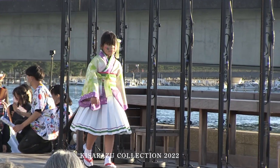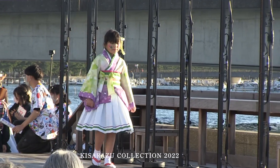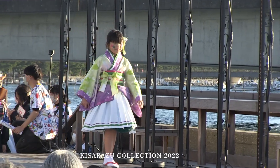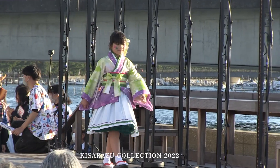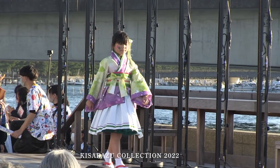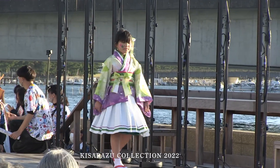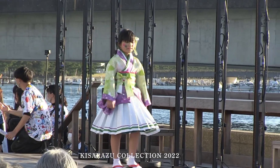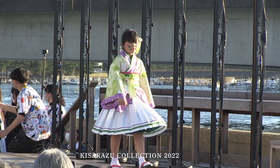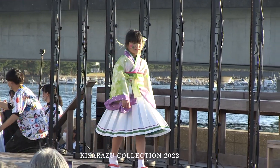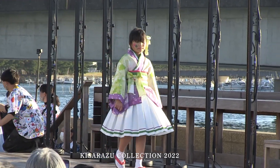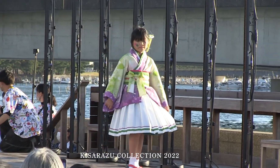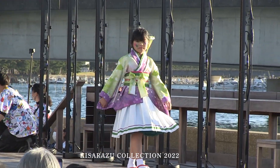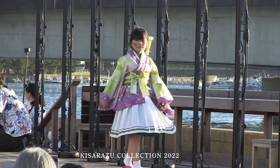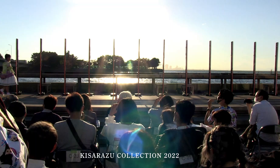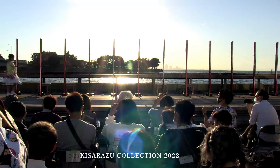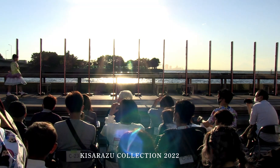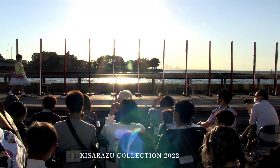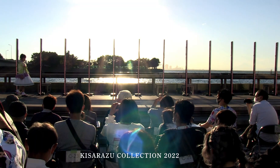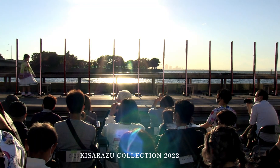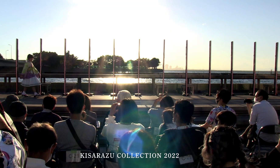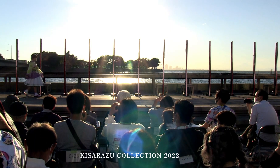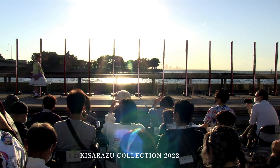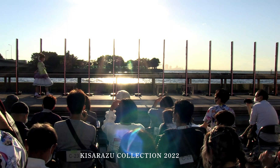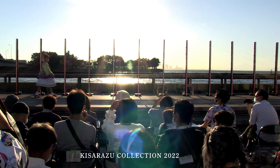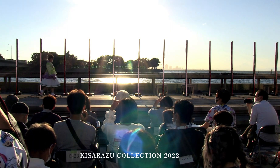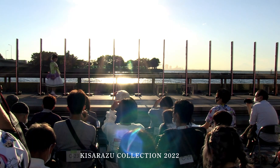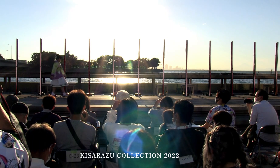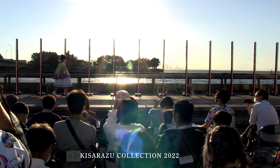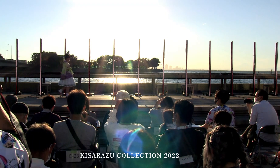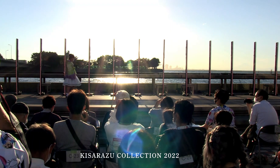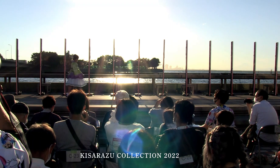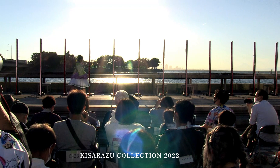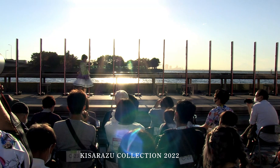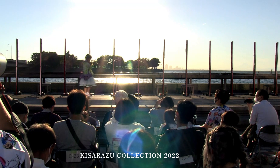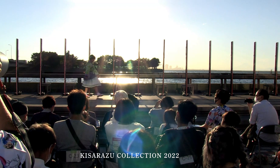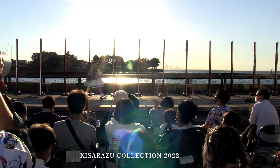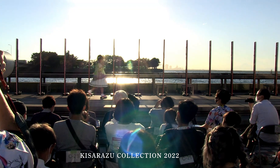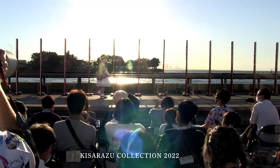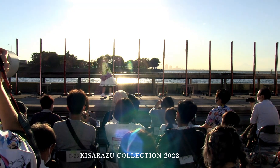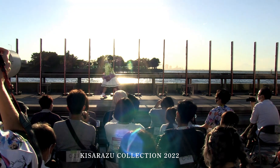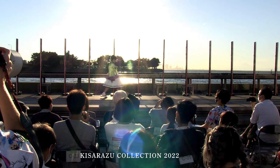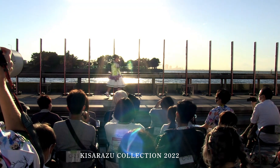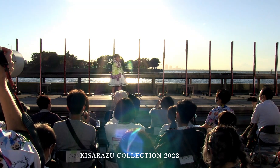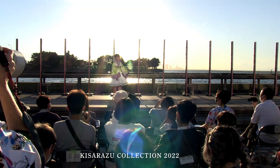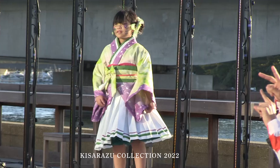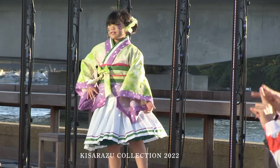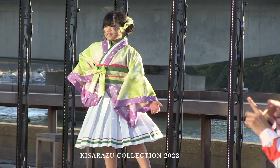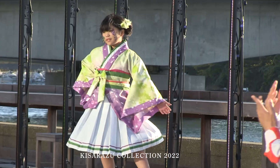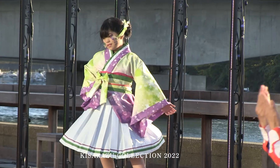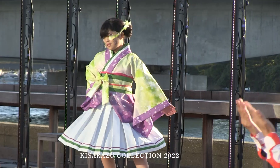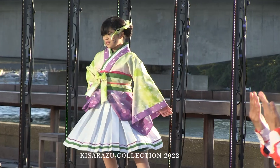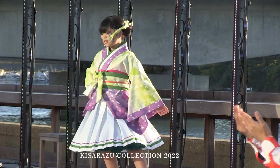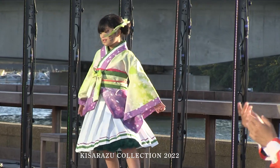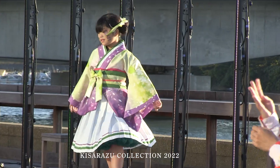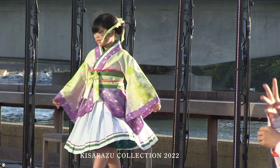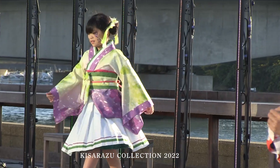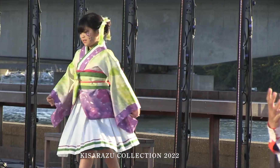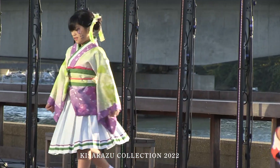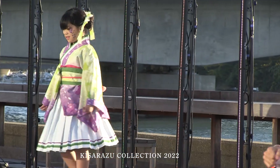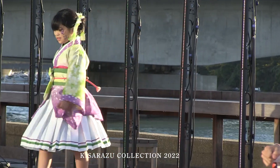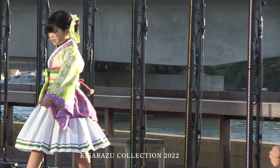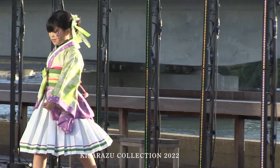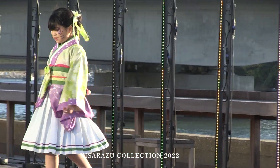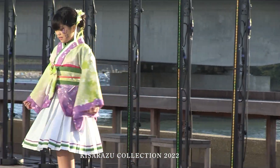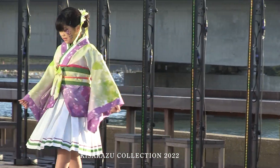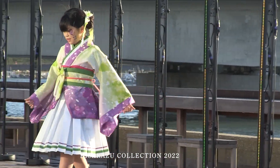高橋若ちゃん、金田小学校4年生。木更津コレクションでのモデ